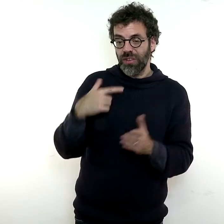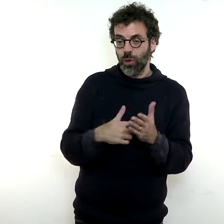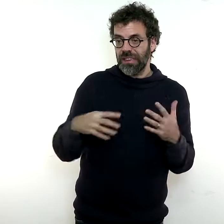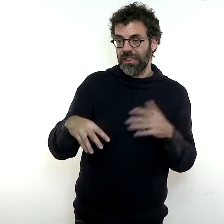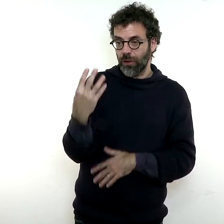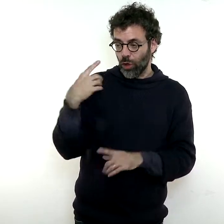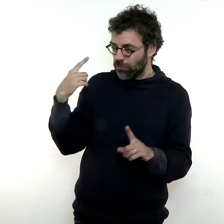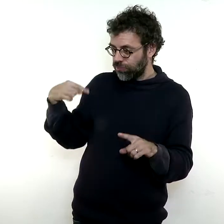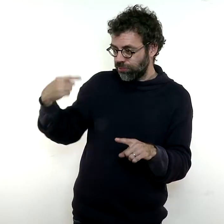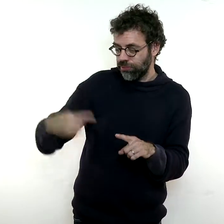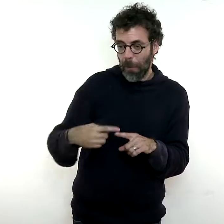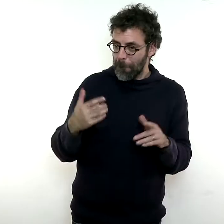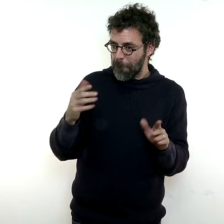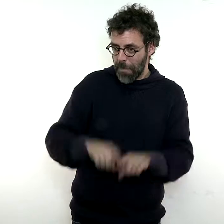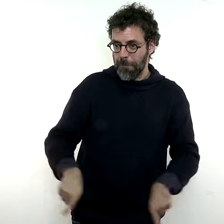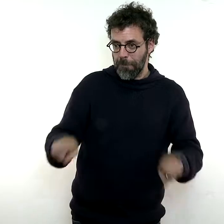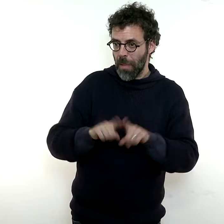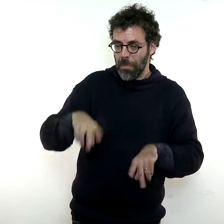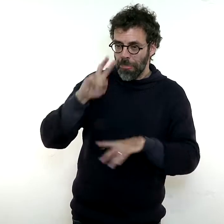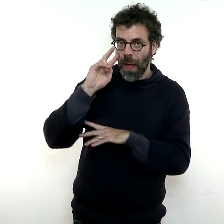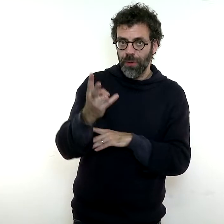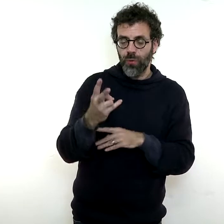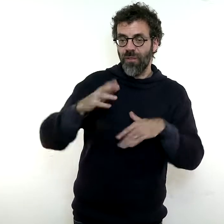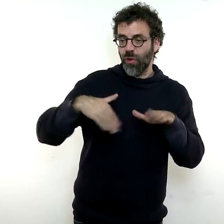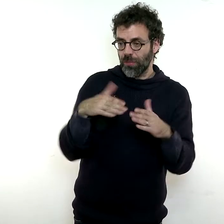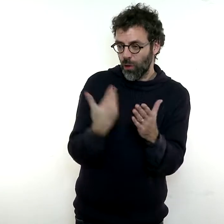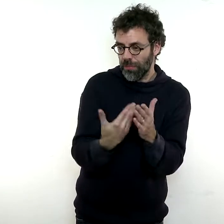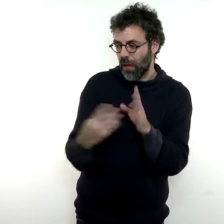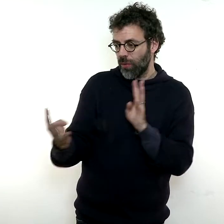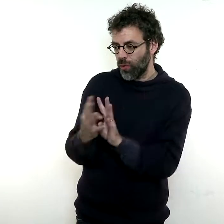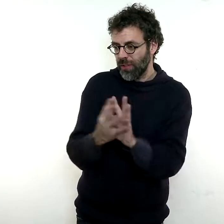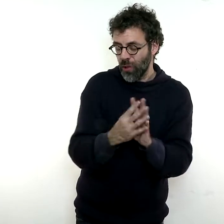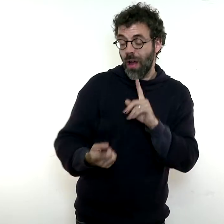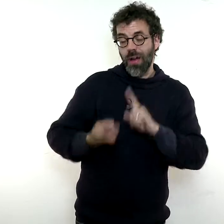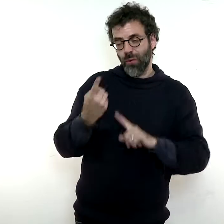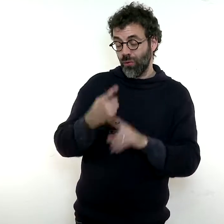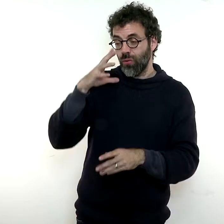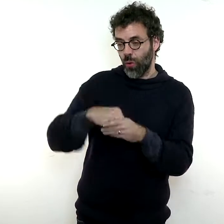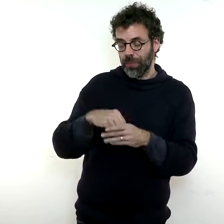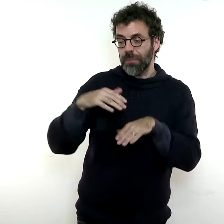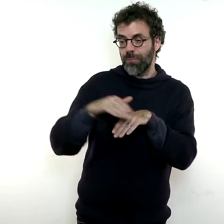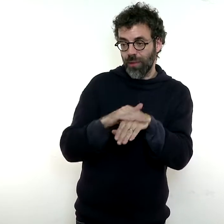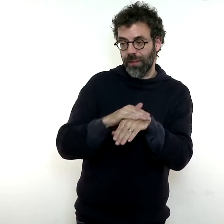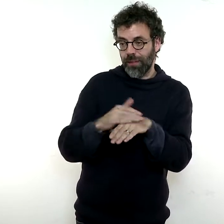voudrais aussi le dire car c'est quand même un point important de notre politique depuis 2014.